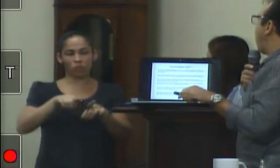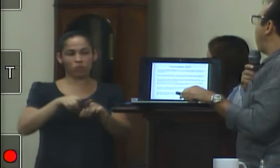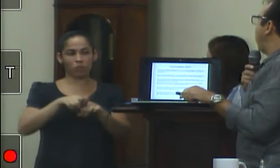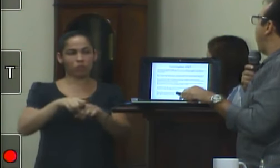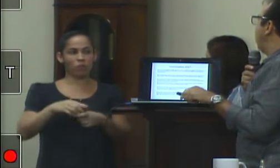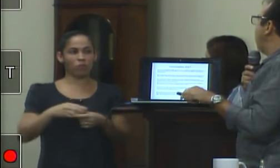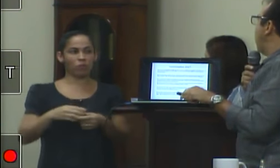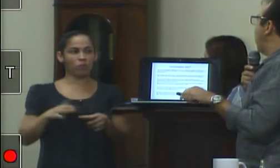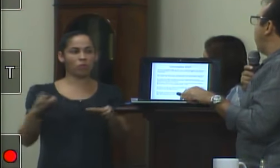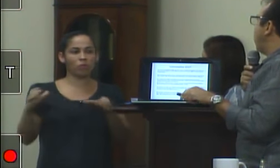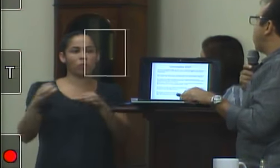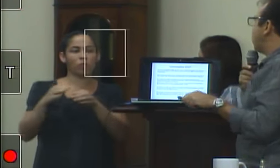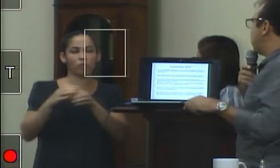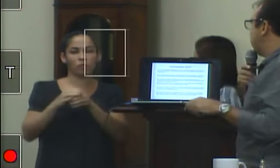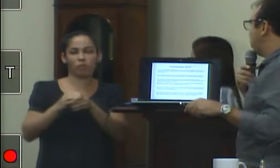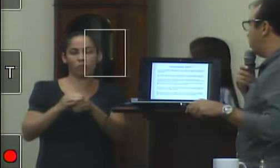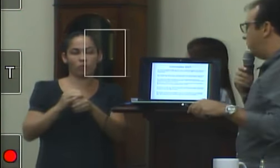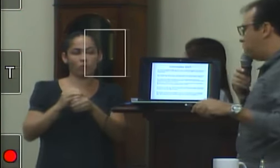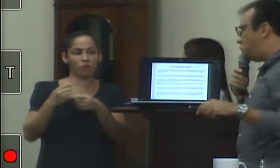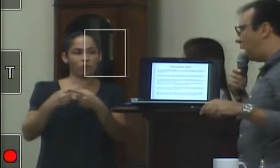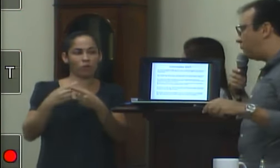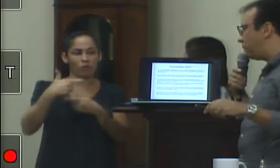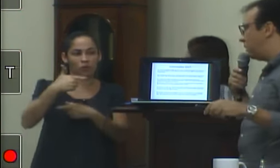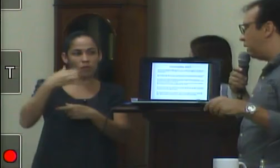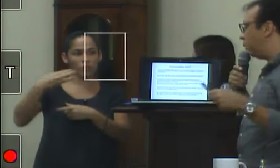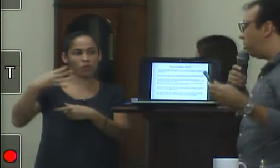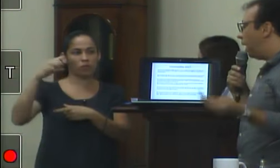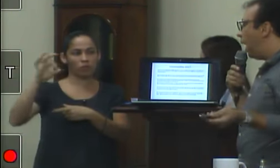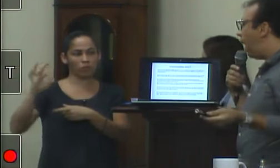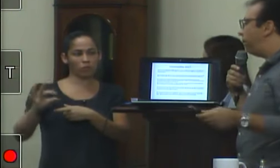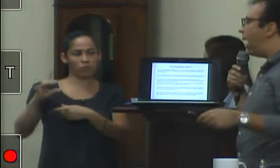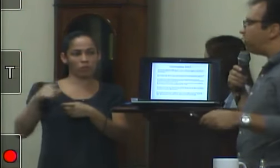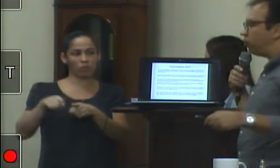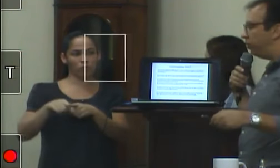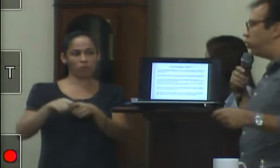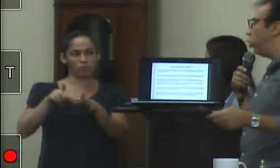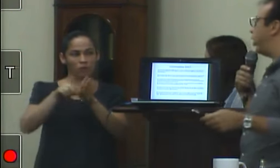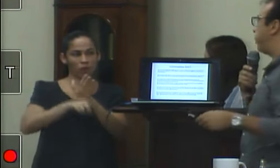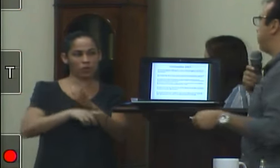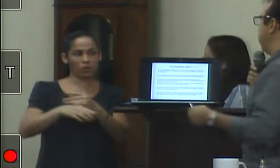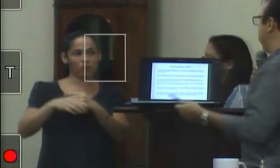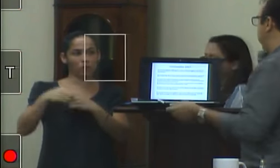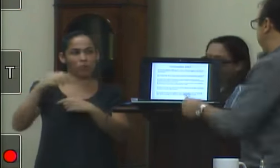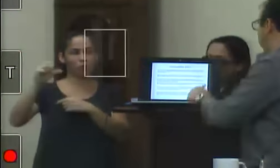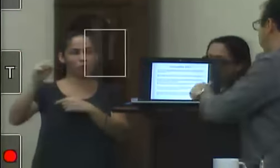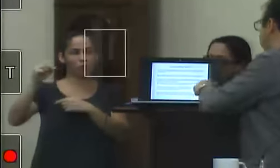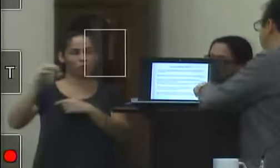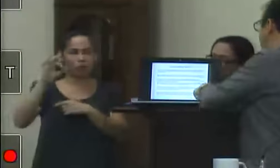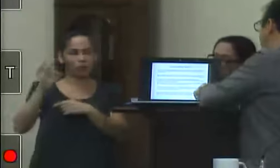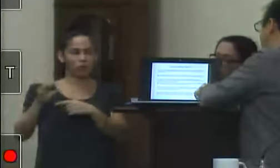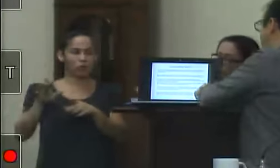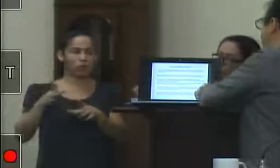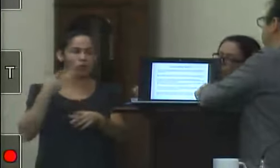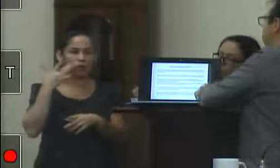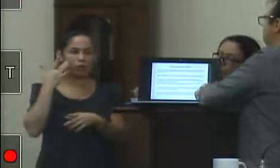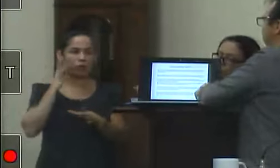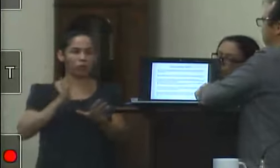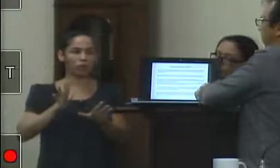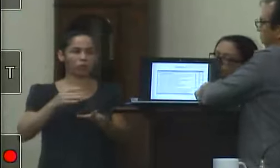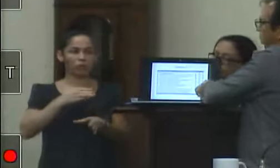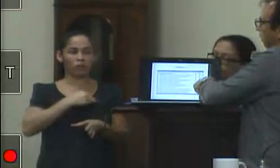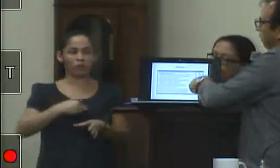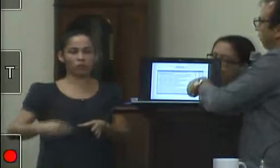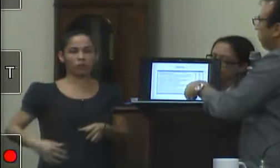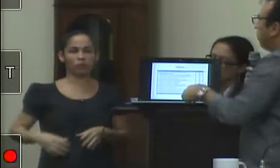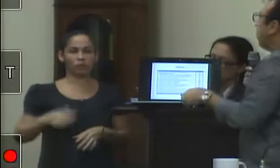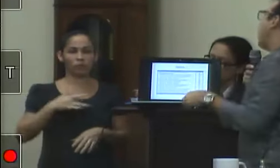né, o acumulado do ano, estamos em torno de 24%, abaixo do 28% que é preconizado pelo Ministério da